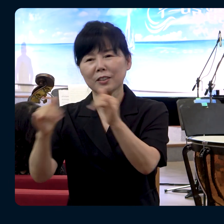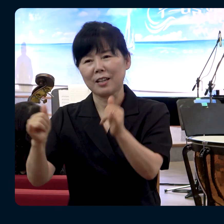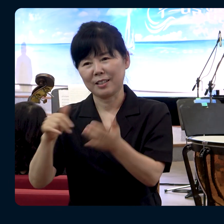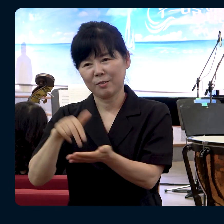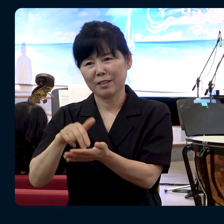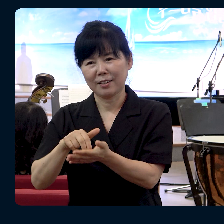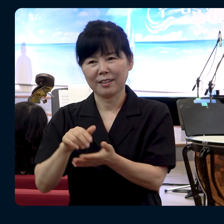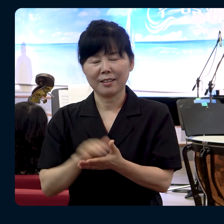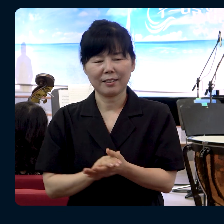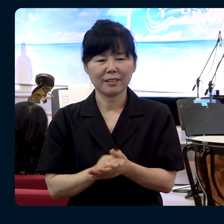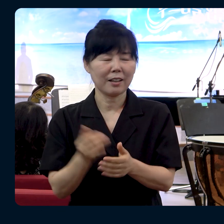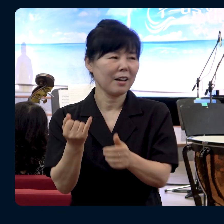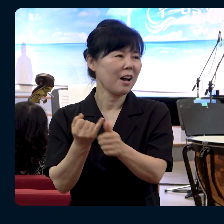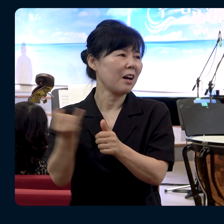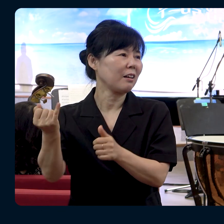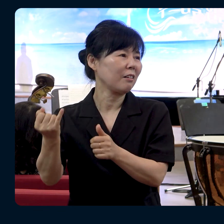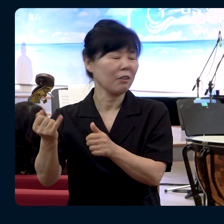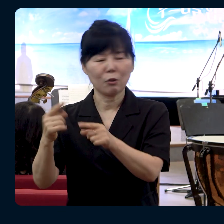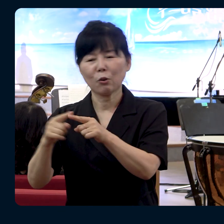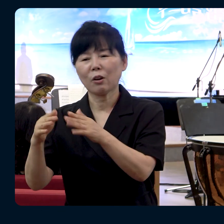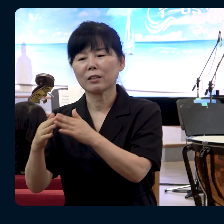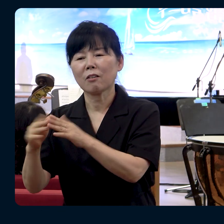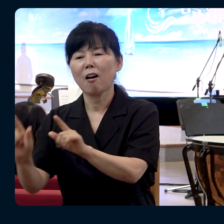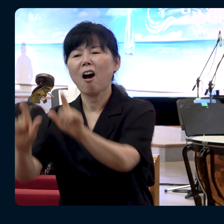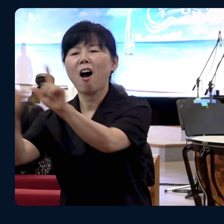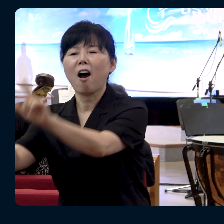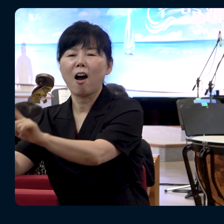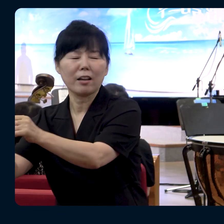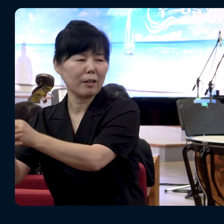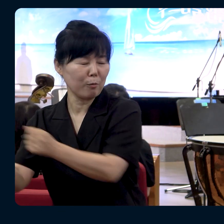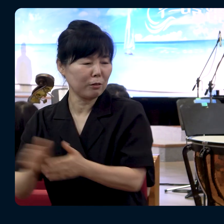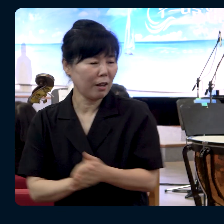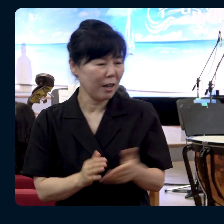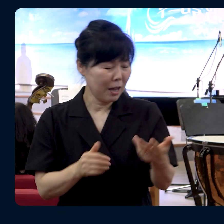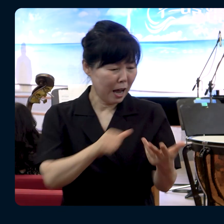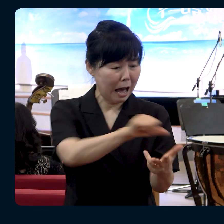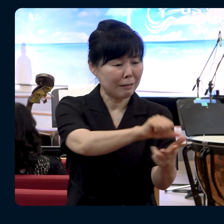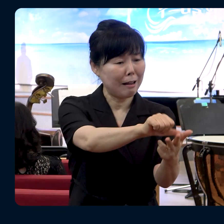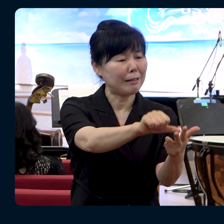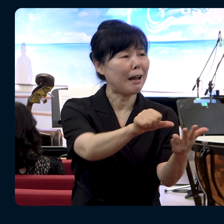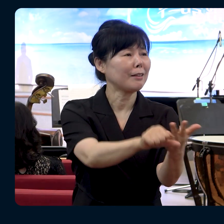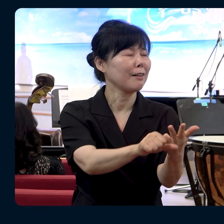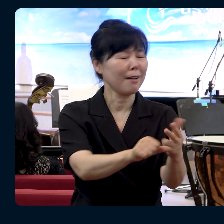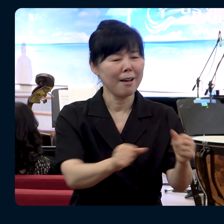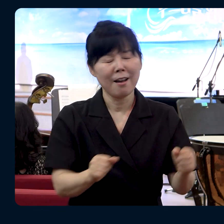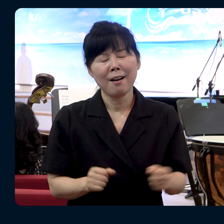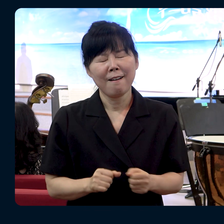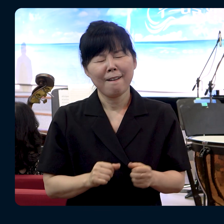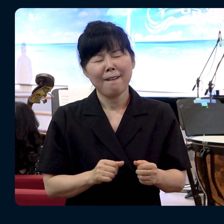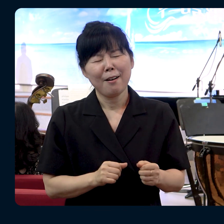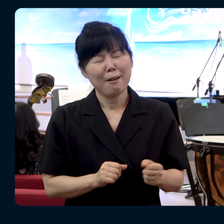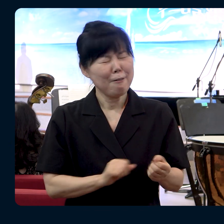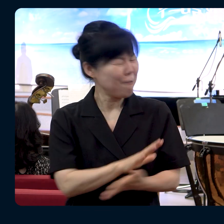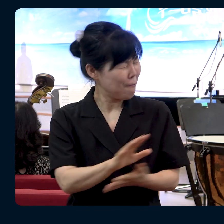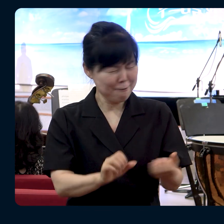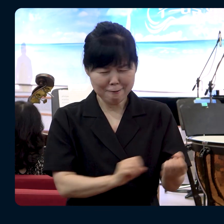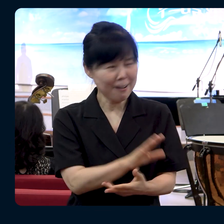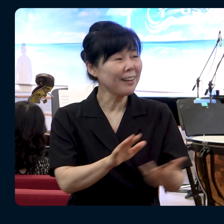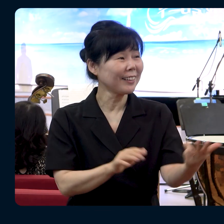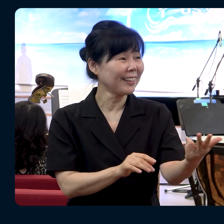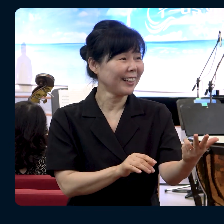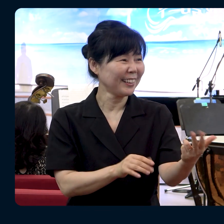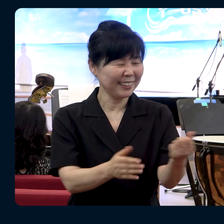나와 있습니다. 그러면 세 명이서 지지고 볶고 자기들끼리 그냥 삽니다. 토요일 주일. 그래서 근데